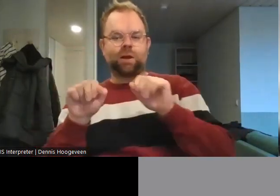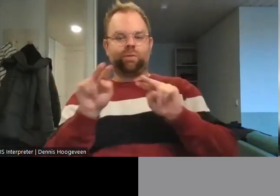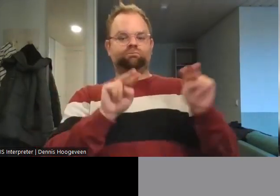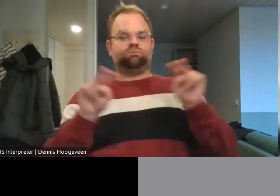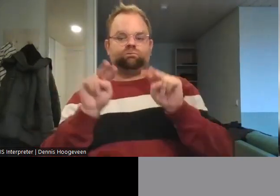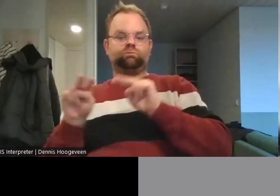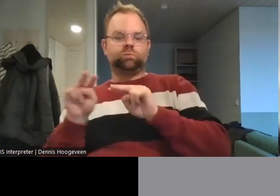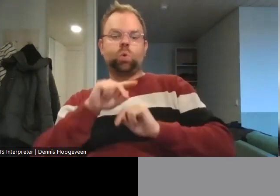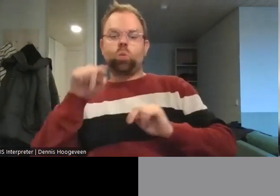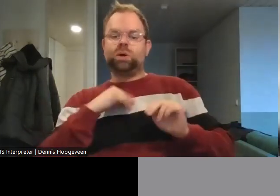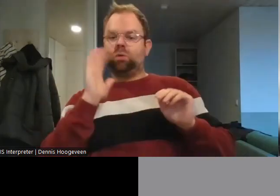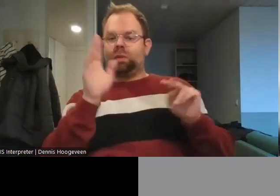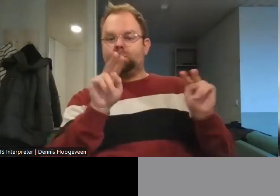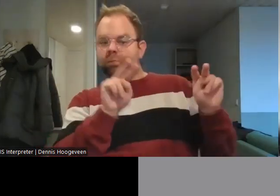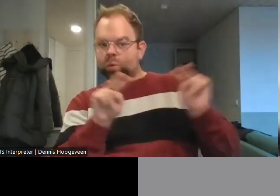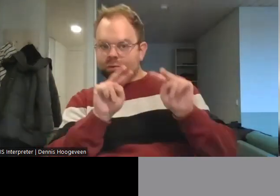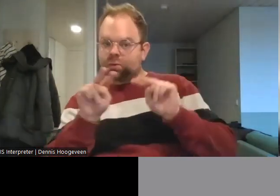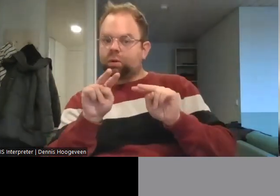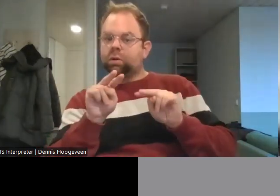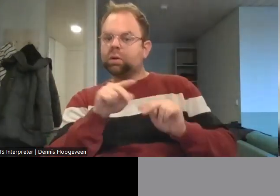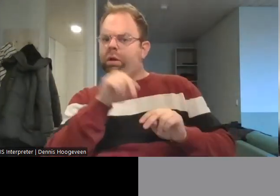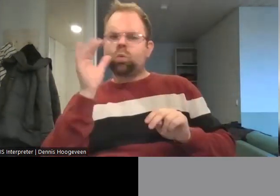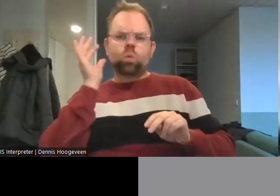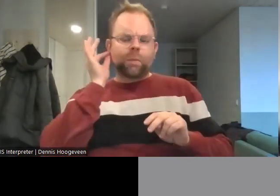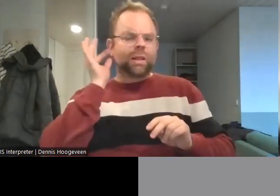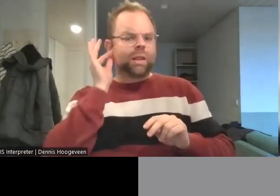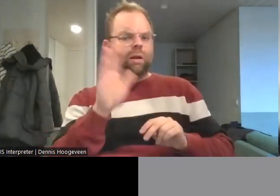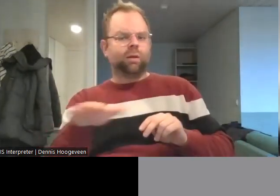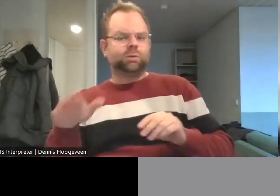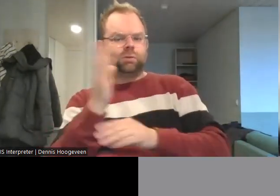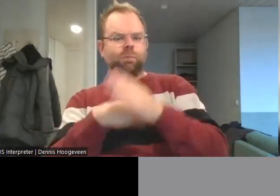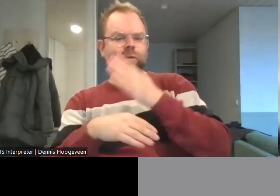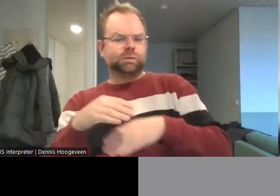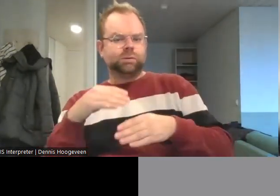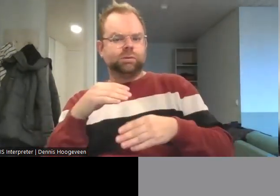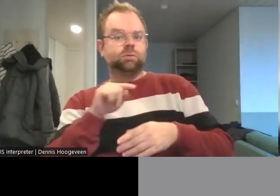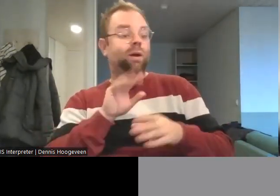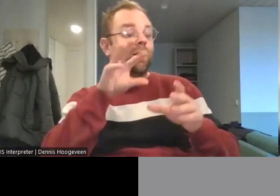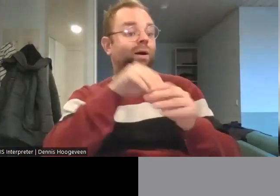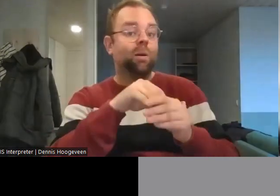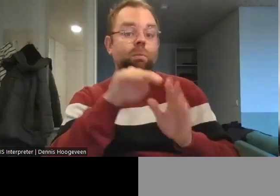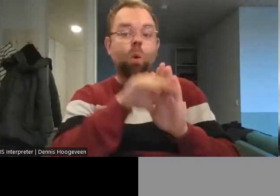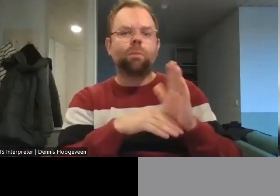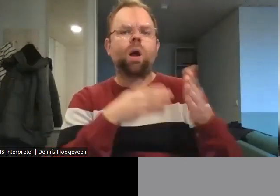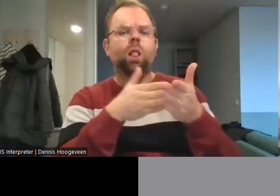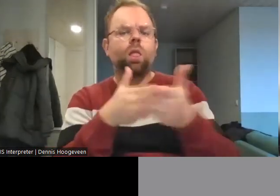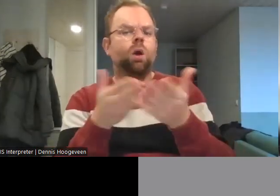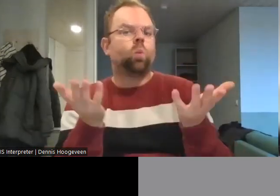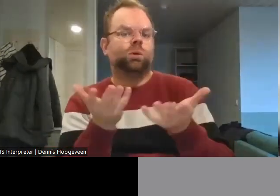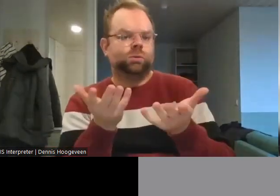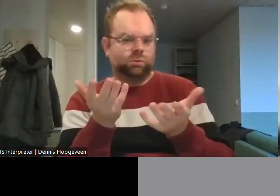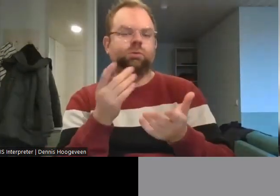handicapées font face dans l'accès à ces programmes. Vous avez aussi parlé de l'emploi, qui